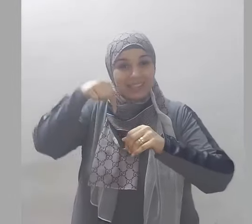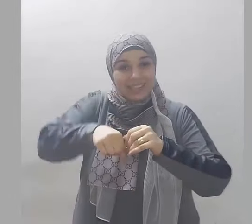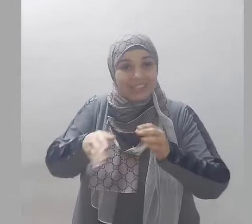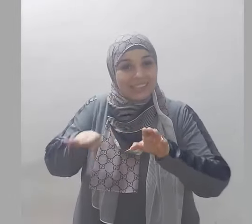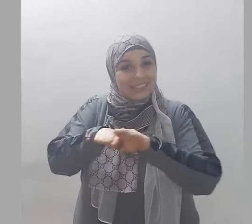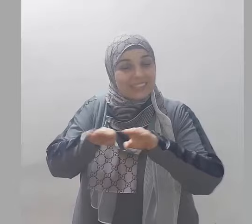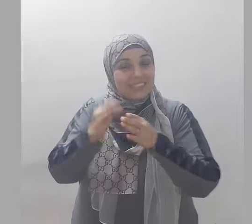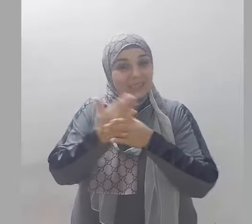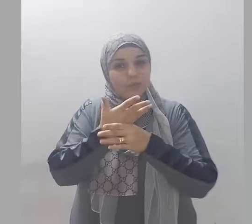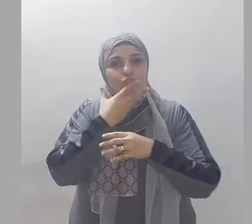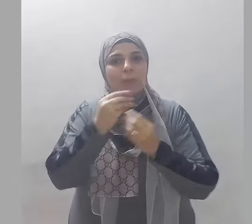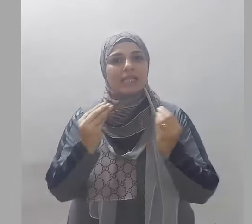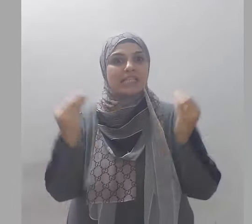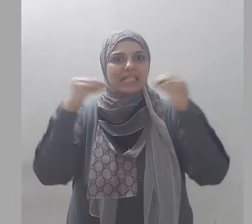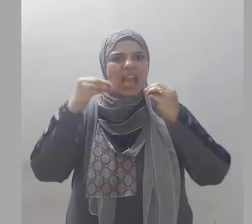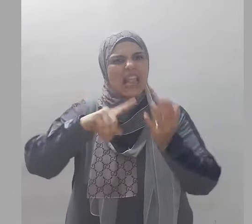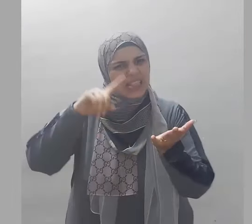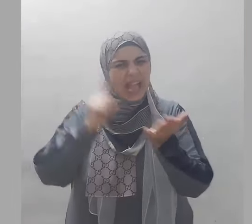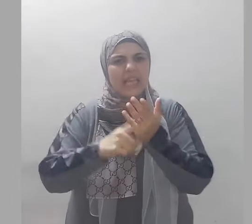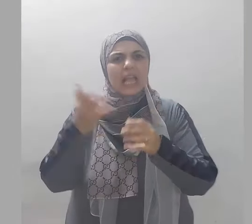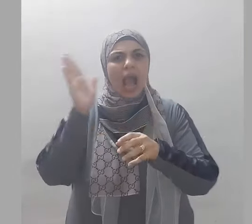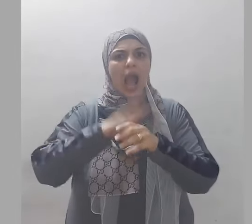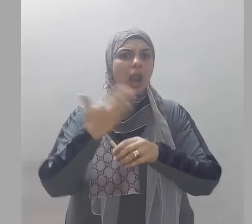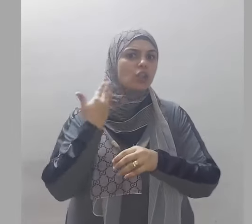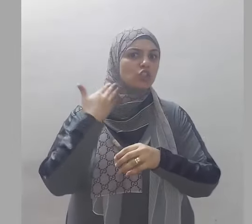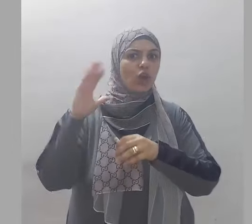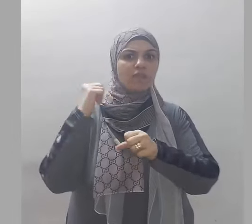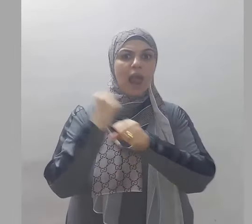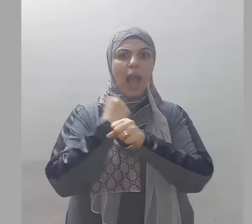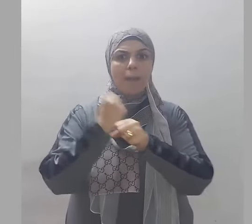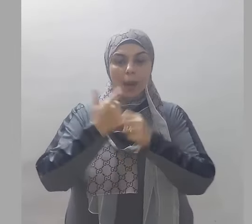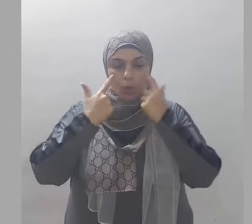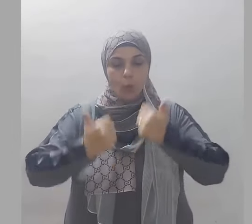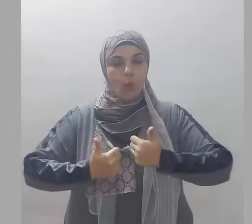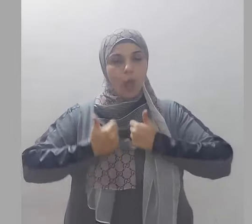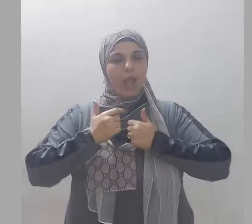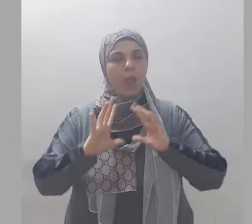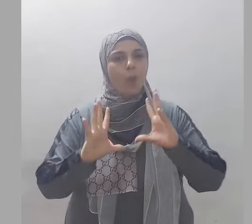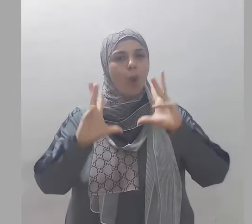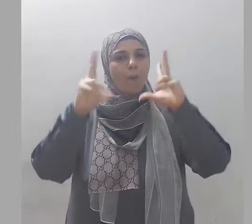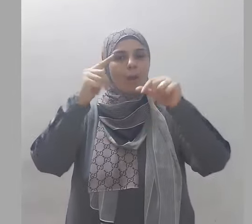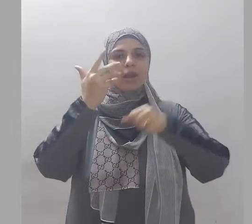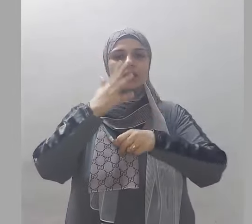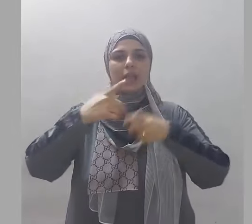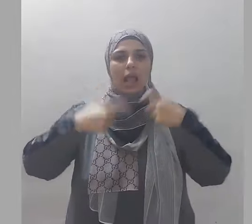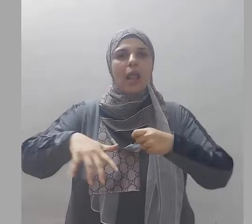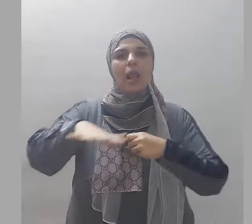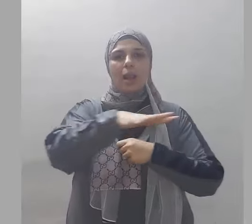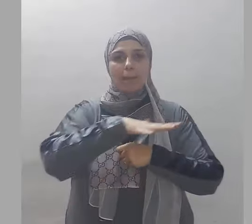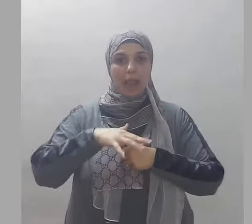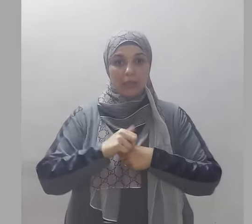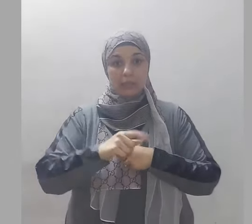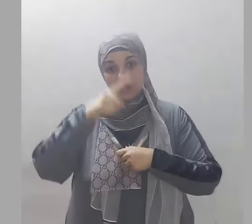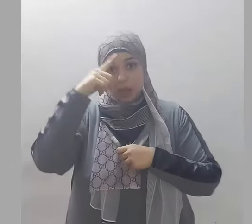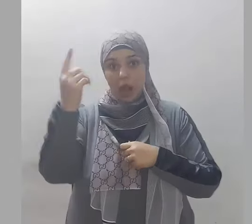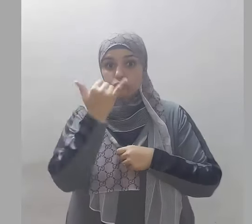إنما هو زيادة تأكيد على شرف الغرس والإحياء وعمارة الكون. فإذا أردت أن تخدم دينك